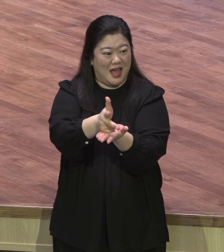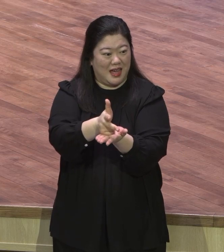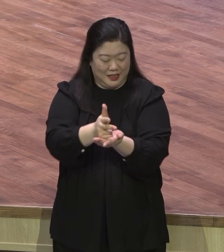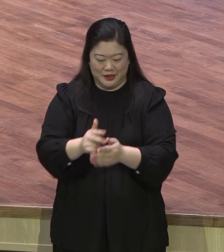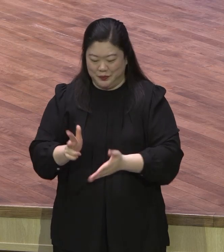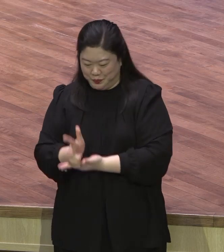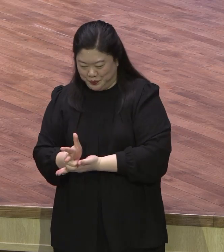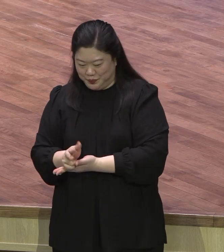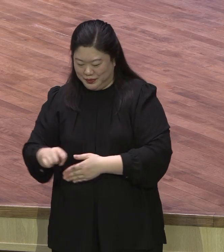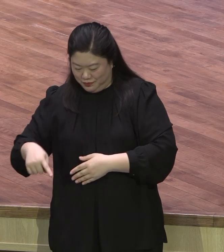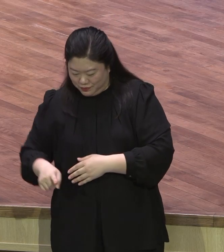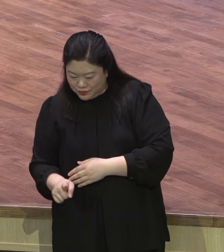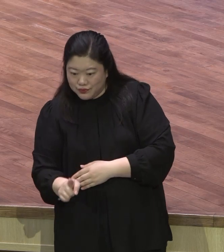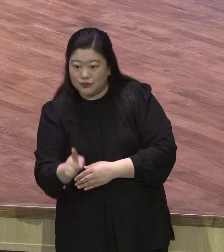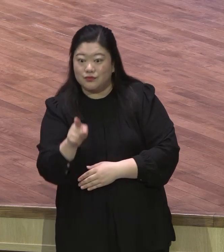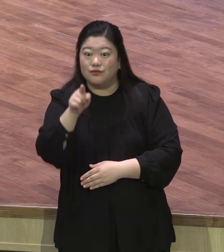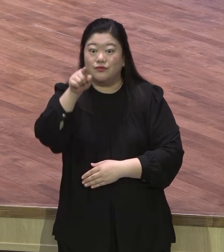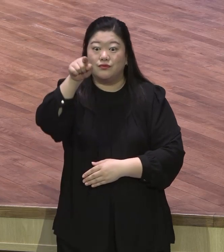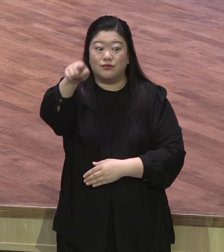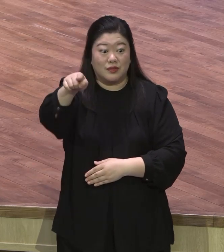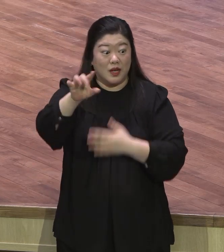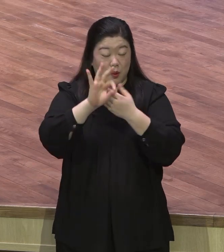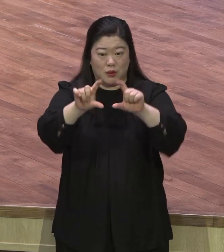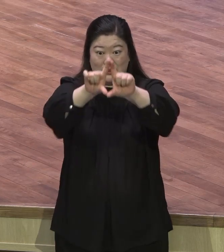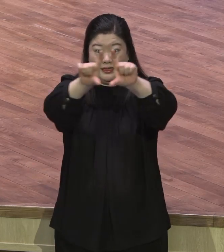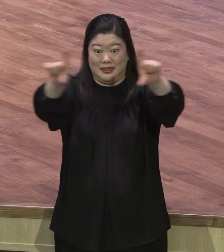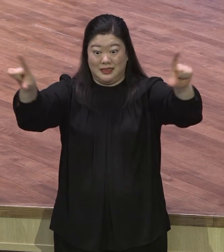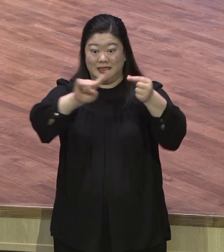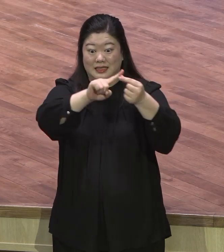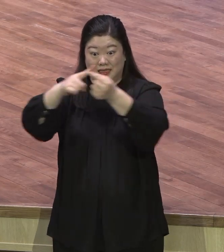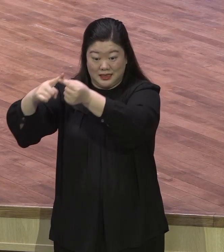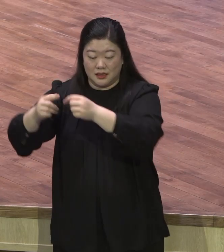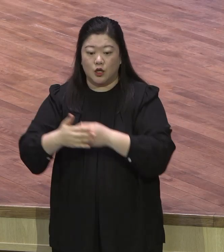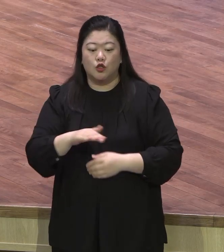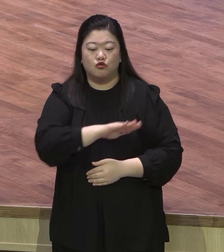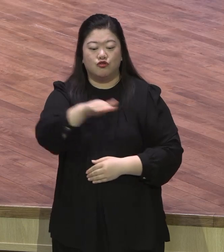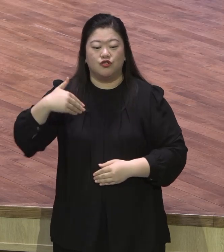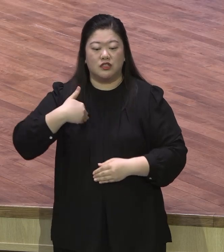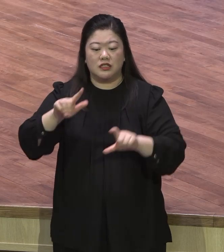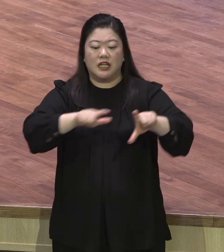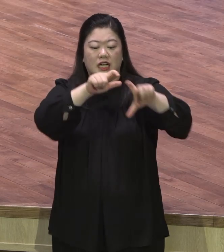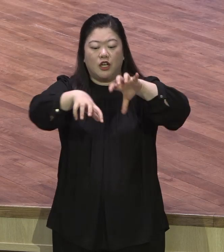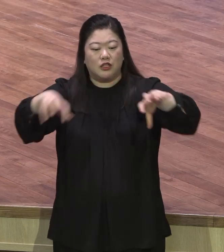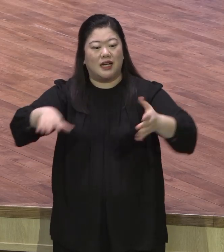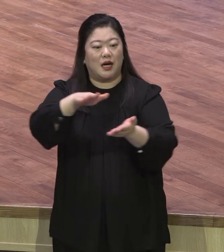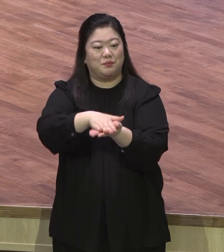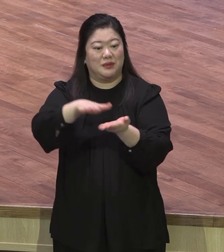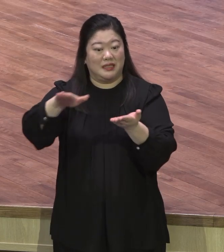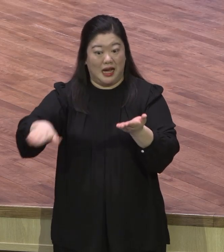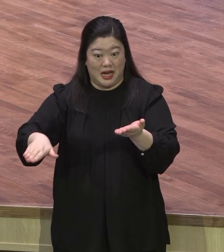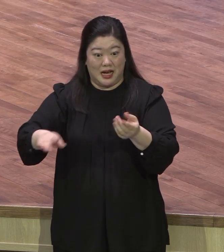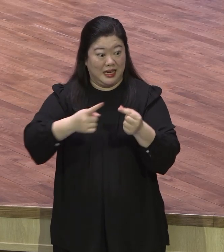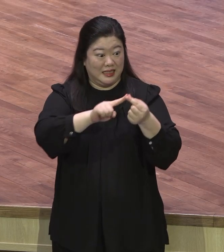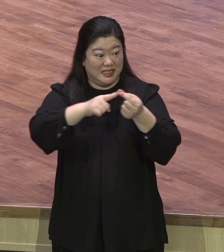우리는 뭐요 현장 선교사다 여러분이 선교사라고